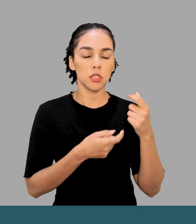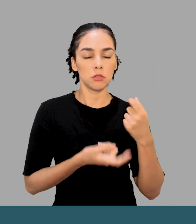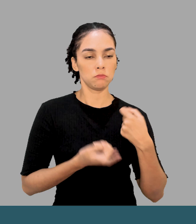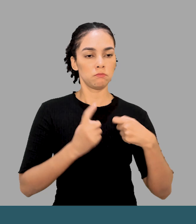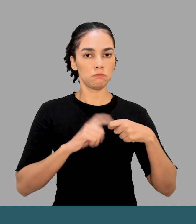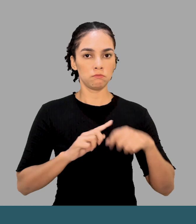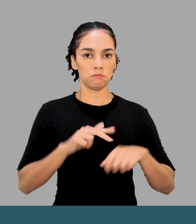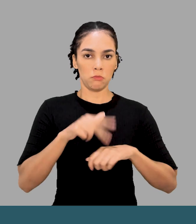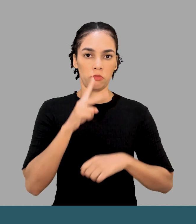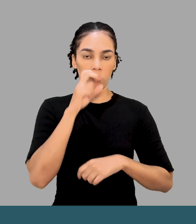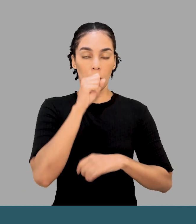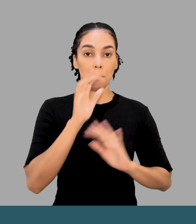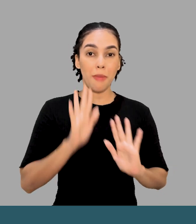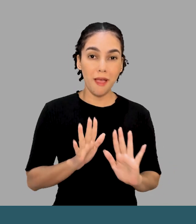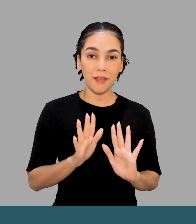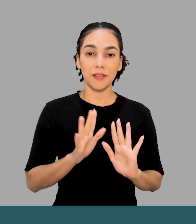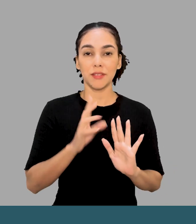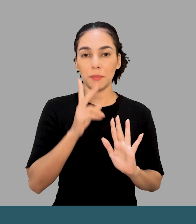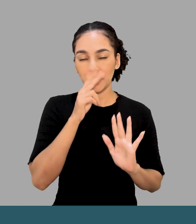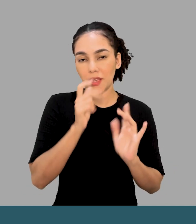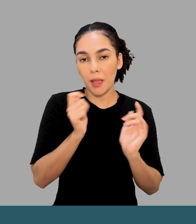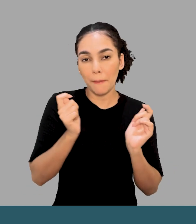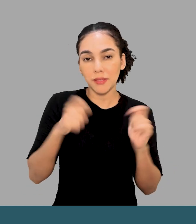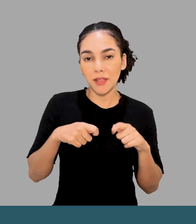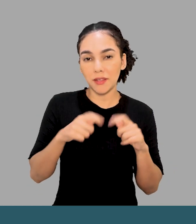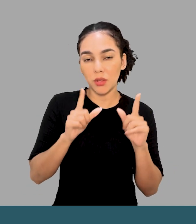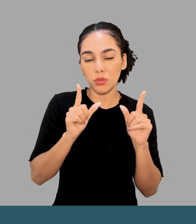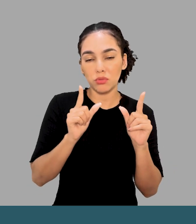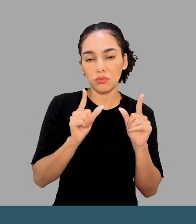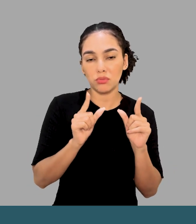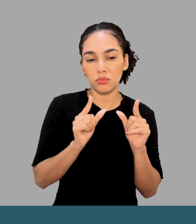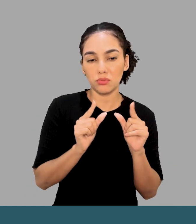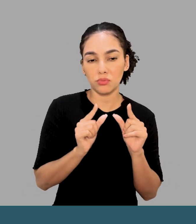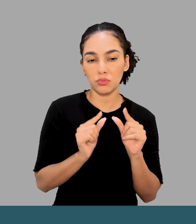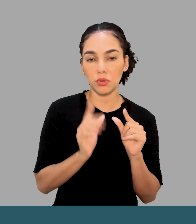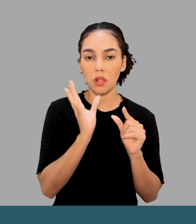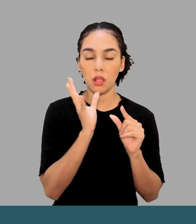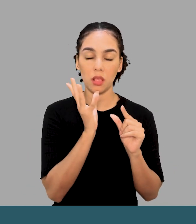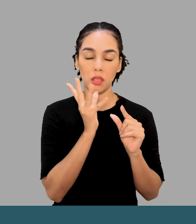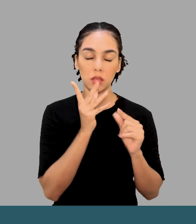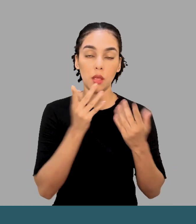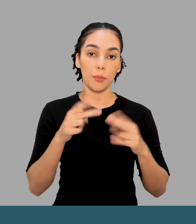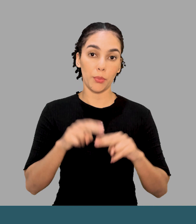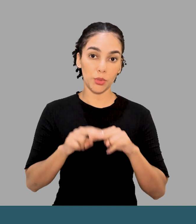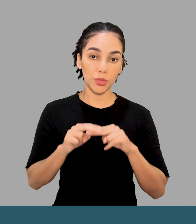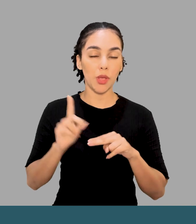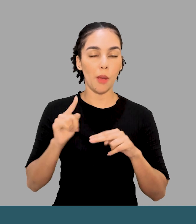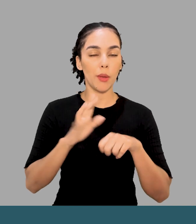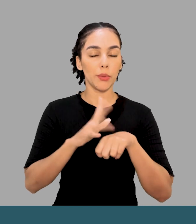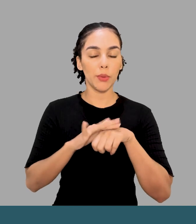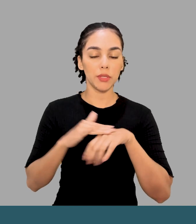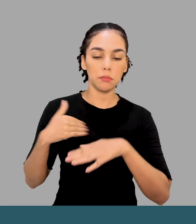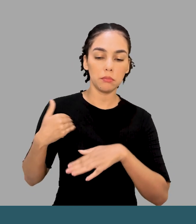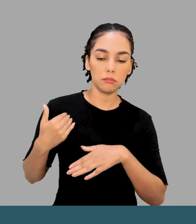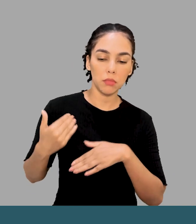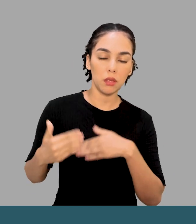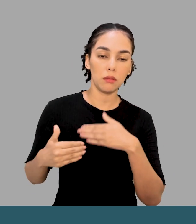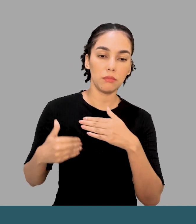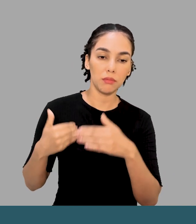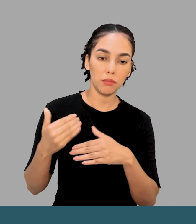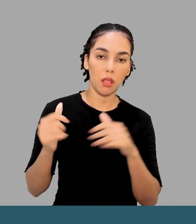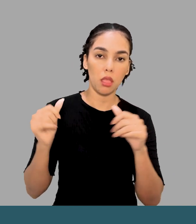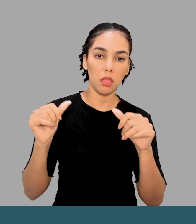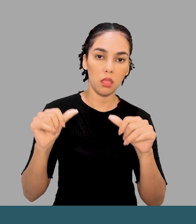de regeneração é mais lenta do que a de degeneração. Por isso, trata-se de uma doença progressiva. Já a distrofia muscular de